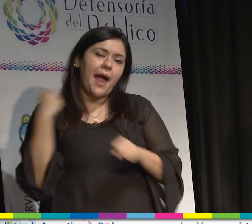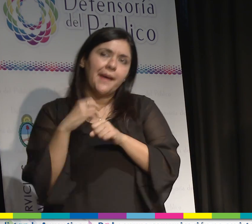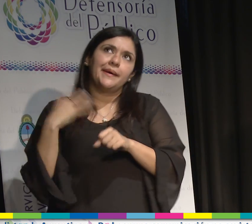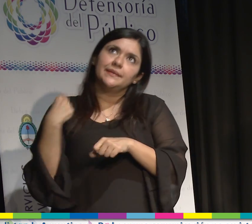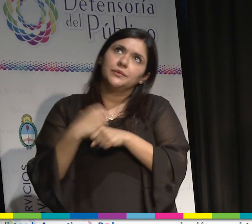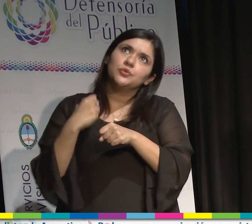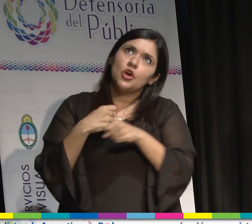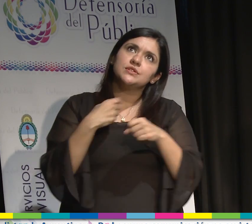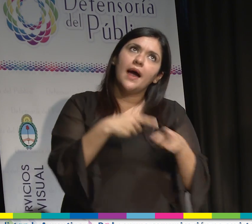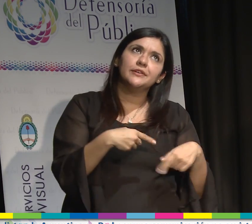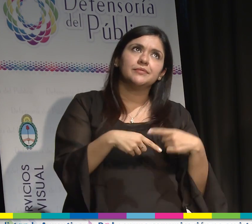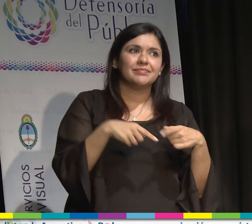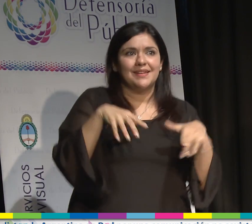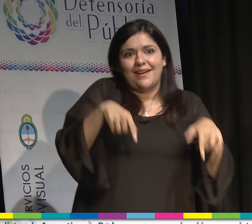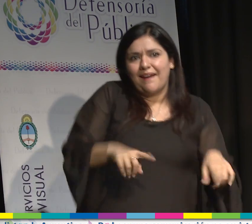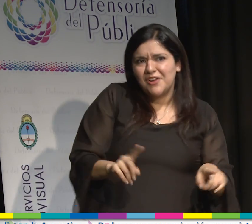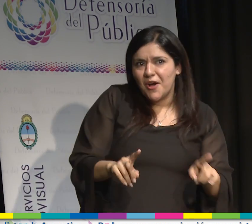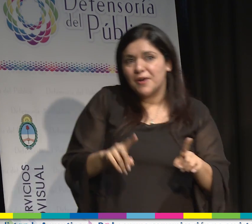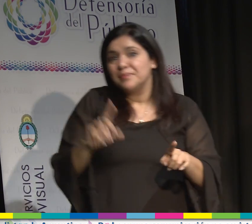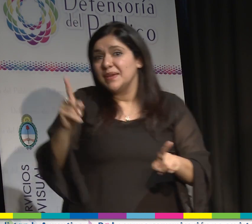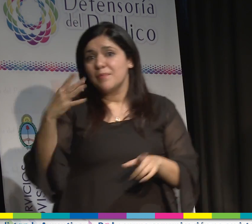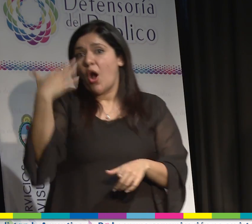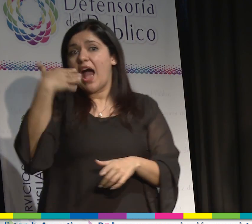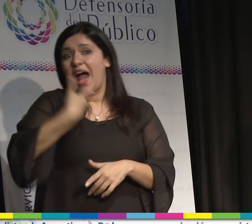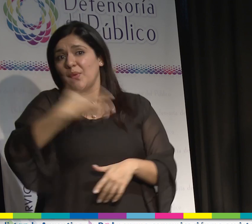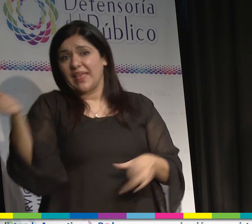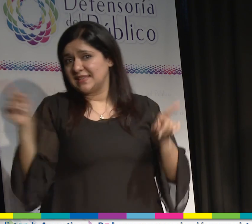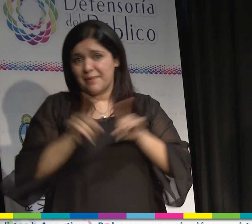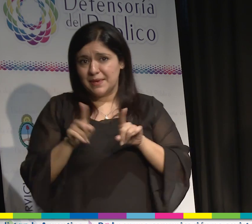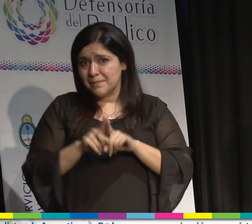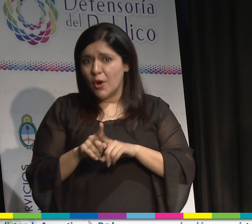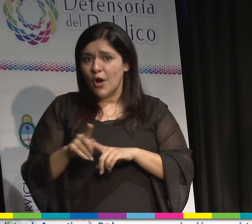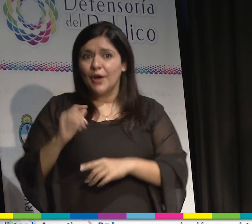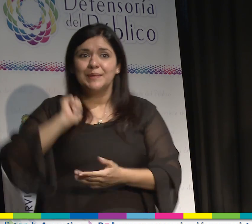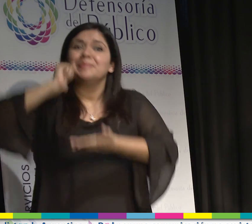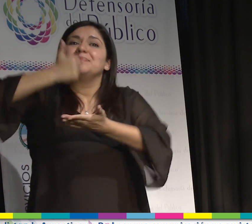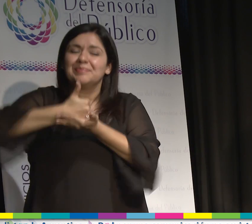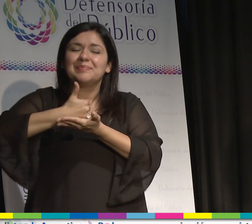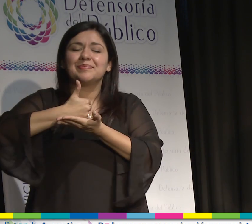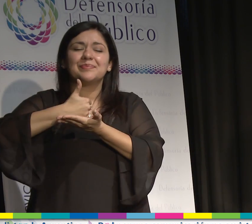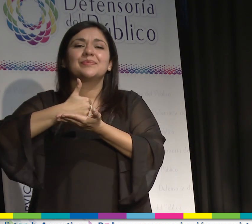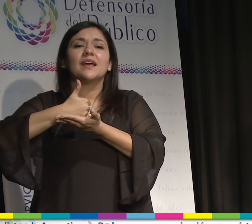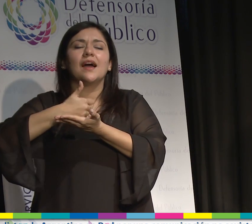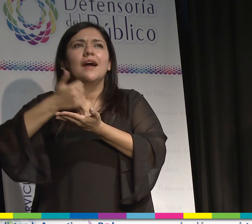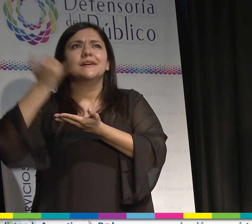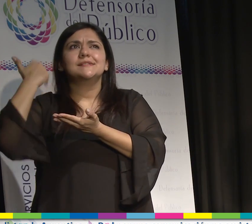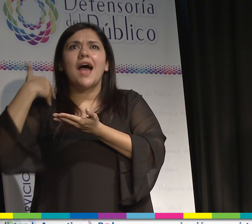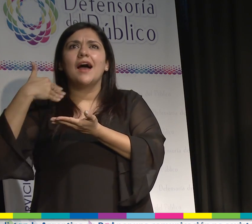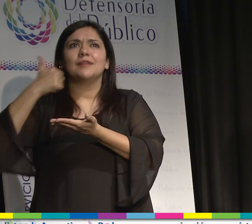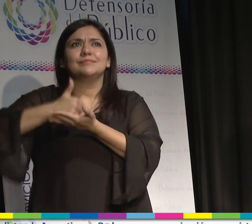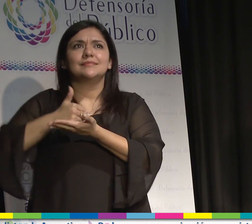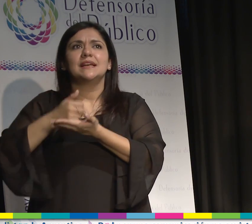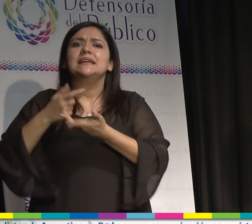en otros espacios pero en estas mismas audiencias planteábamos la necesidad